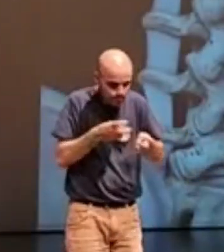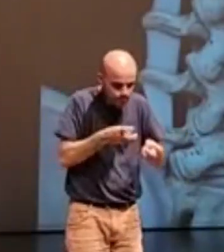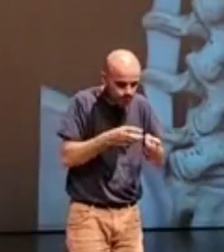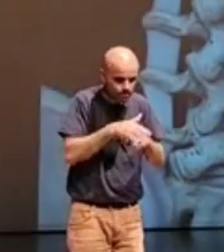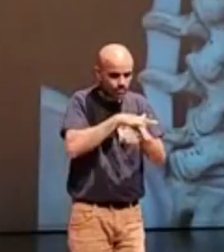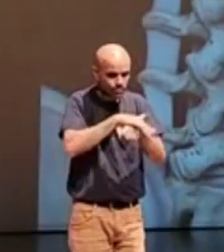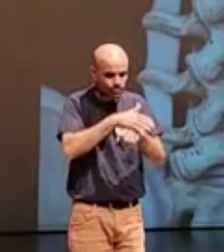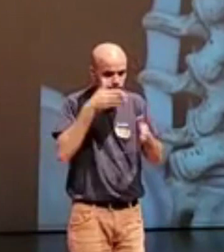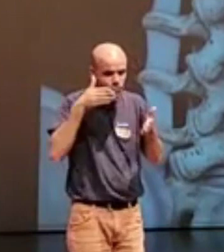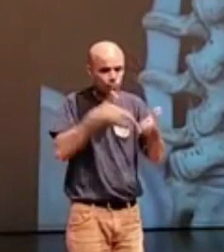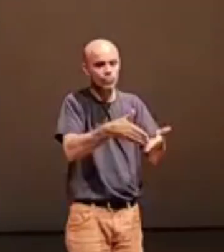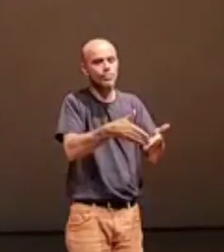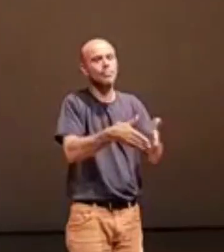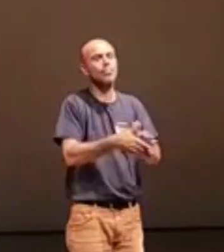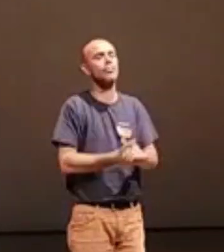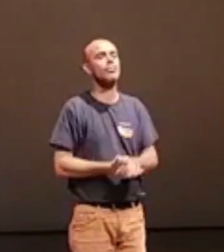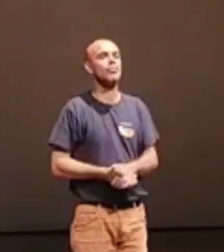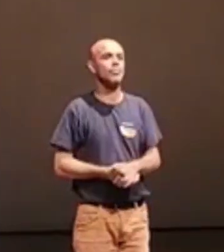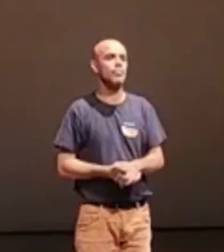questão.